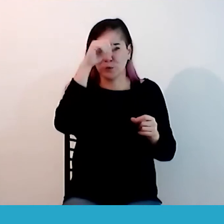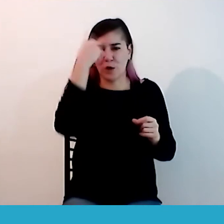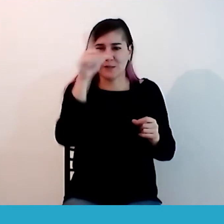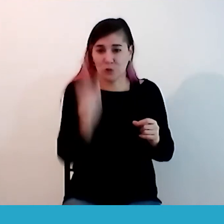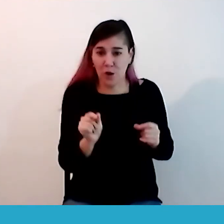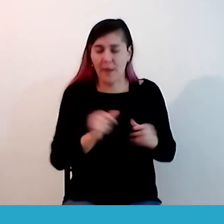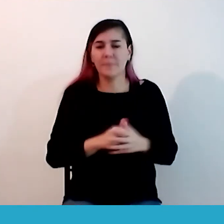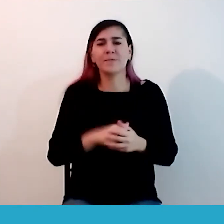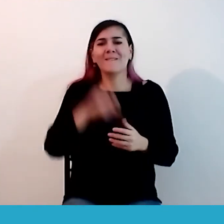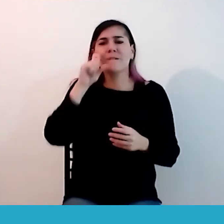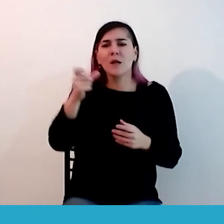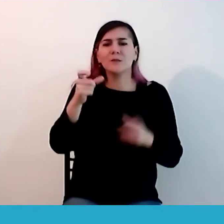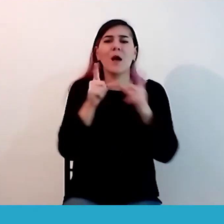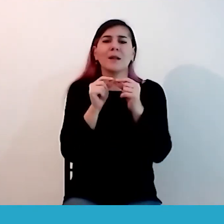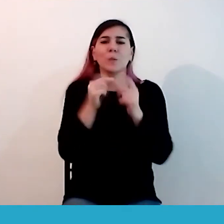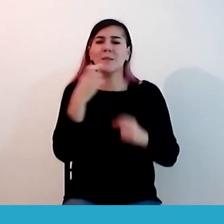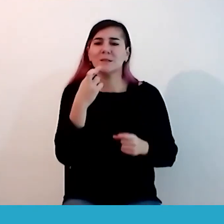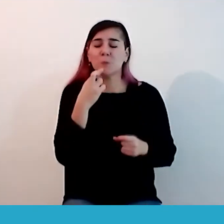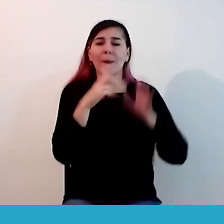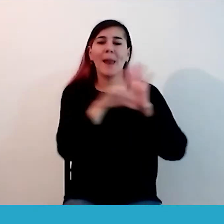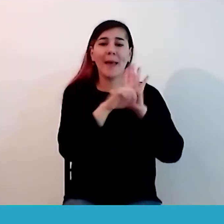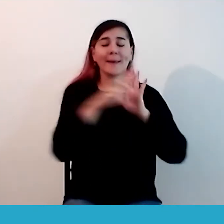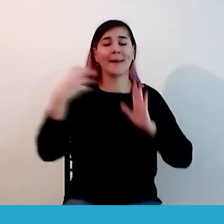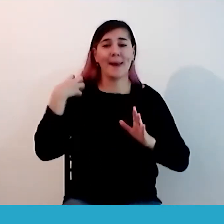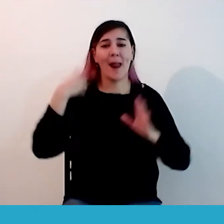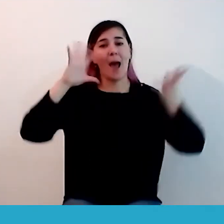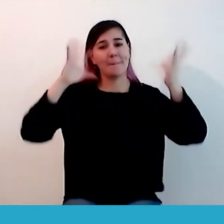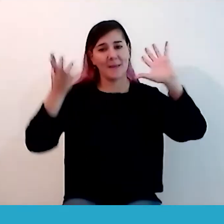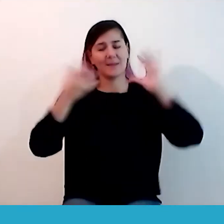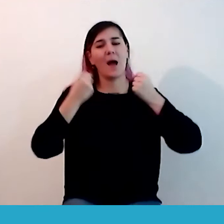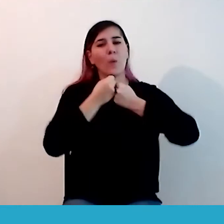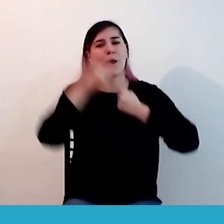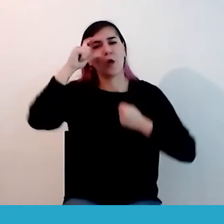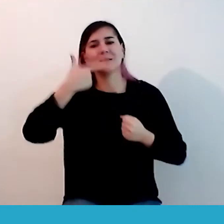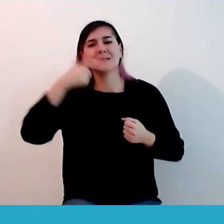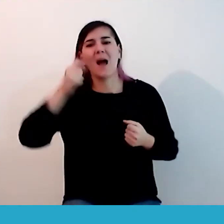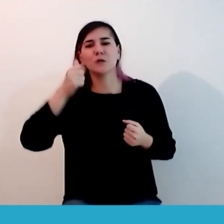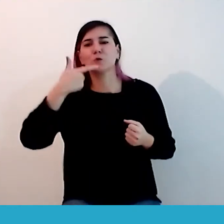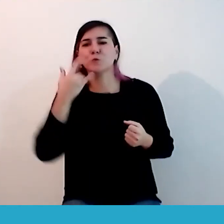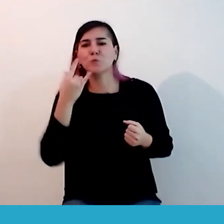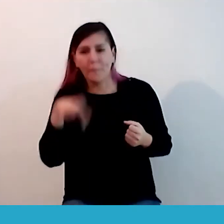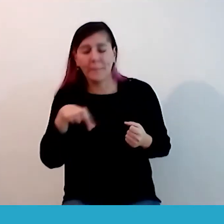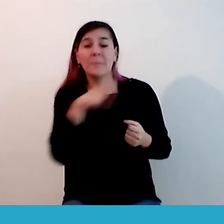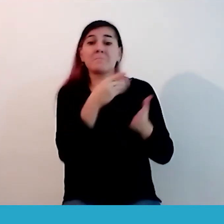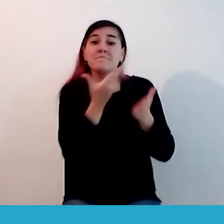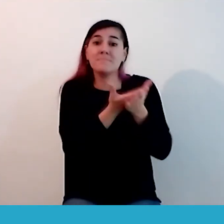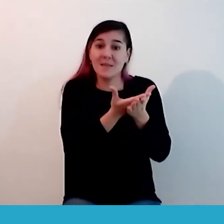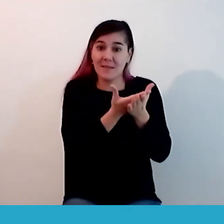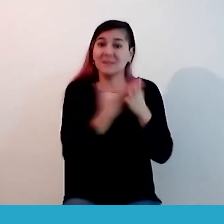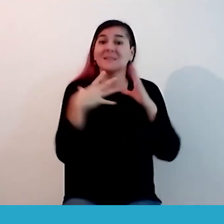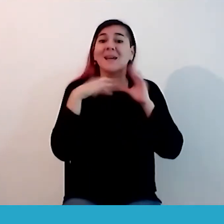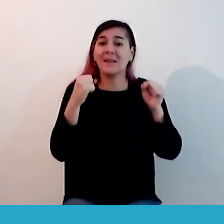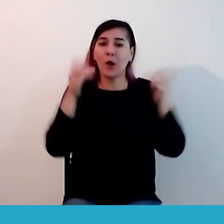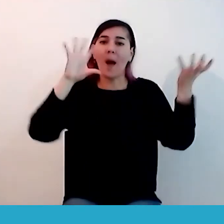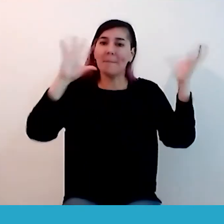así como por la violación del artículo 19 de la Ley General del Ambiente y el Acuerdo de Escazú. Solicita asimismo al Secretario de Ambiente proceda a rechazar el